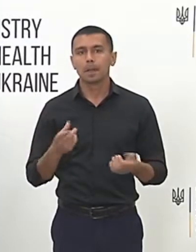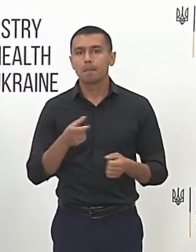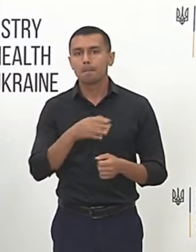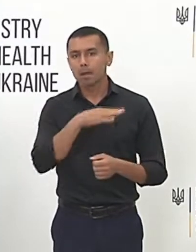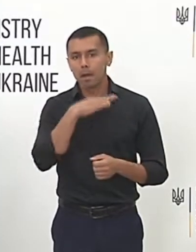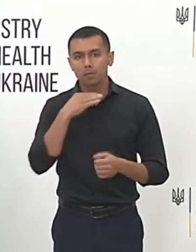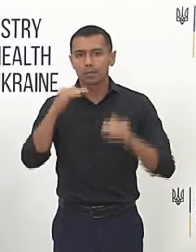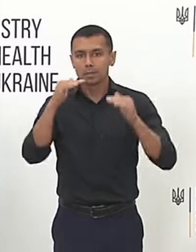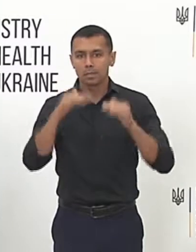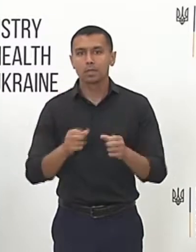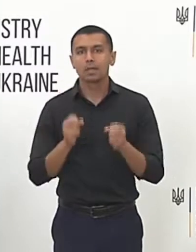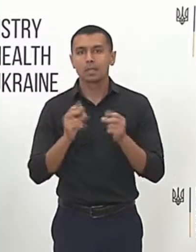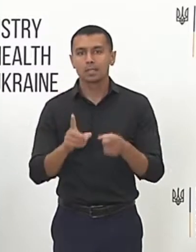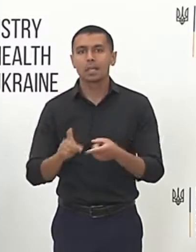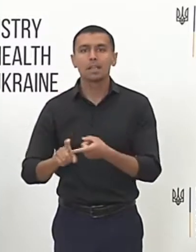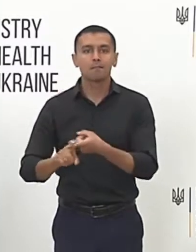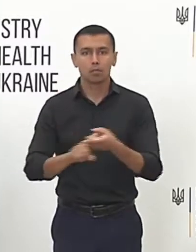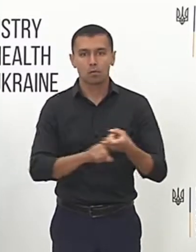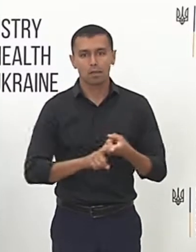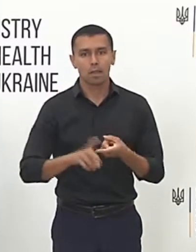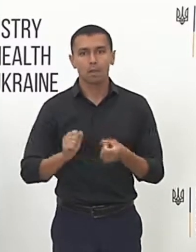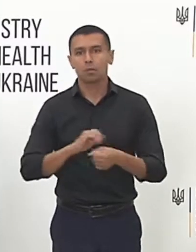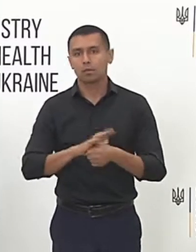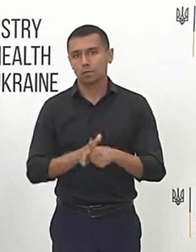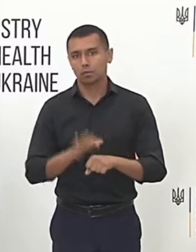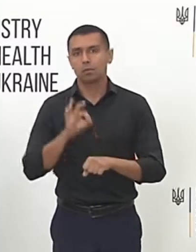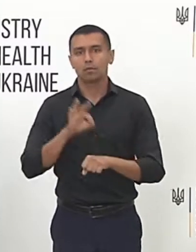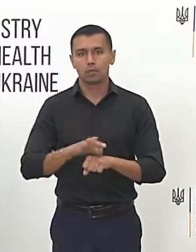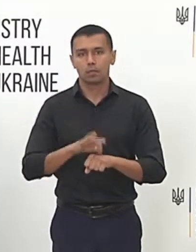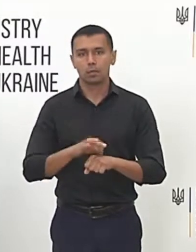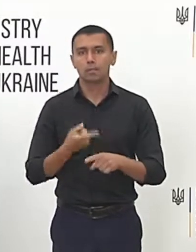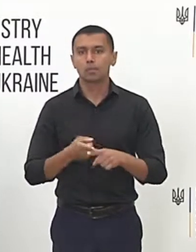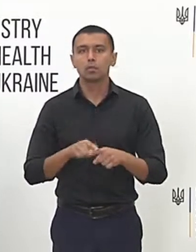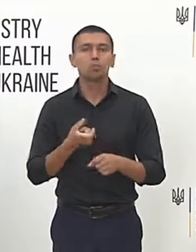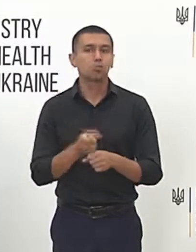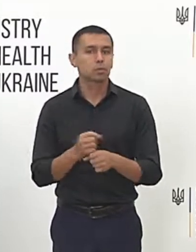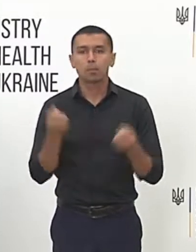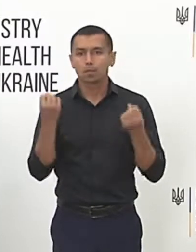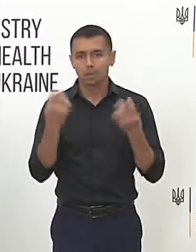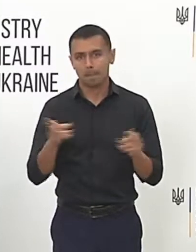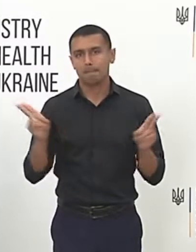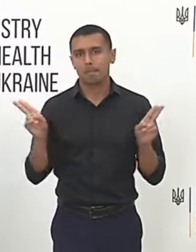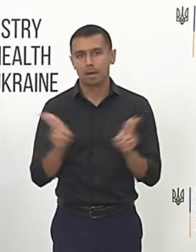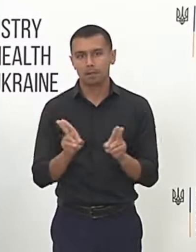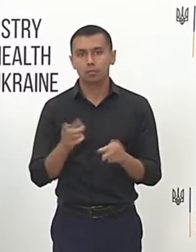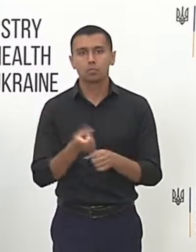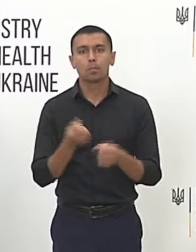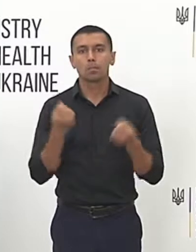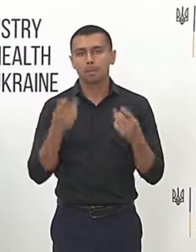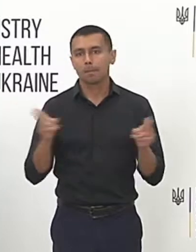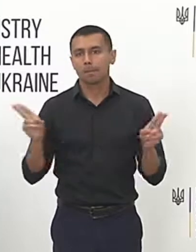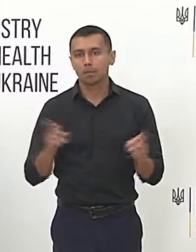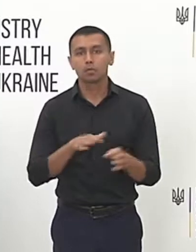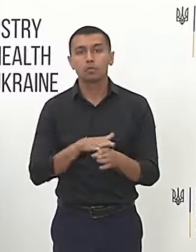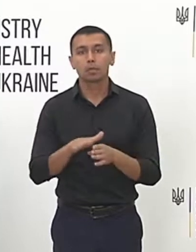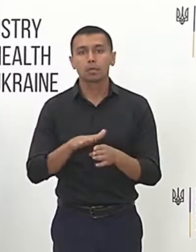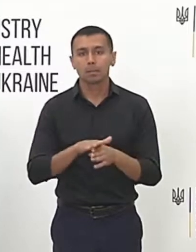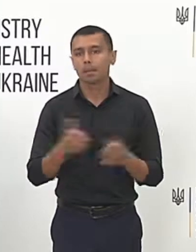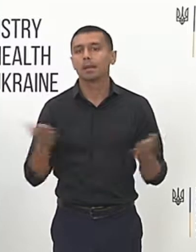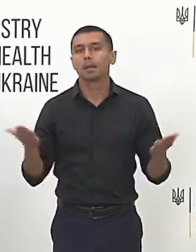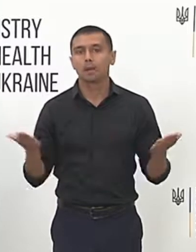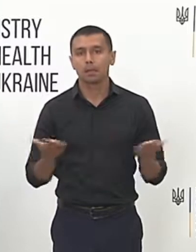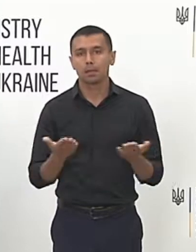набагато знижує ризик інфікування на коронавірусну хворобу. Це дуже прості правила. Дуже прості правила, дотримання